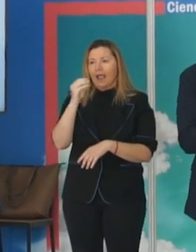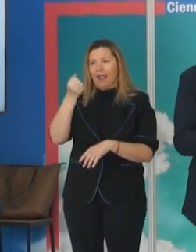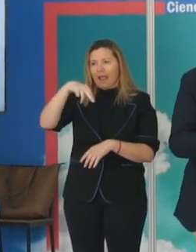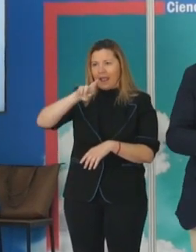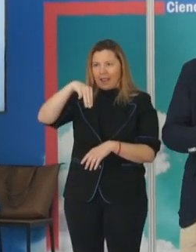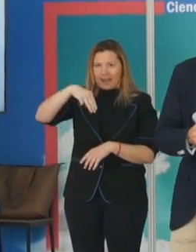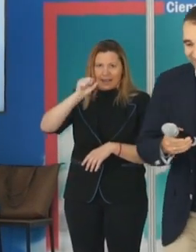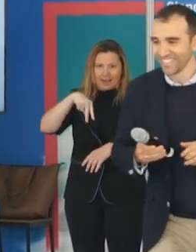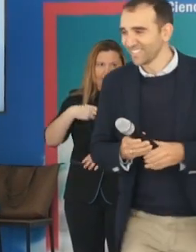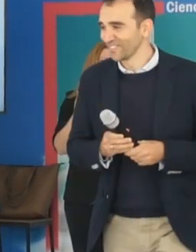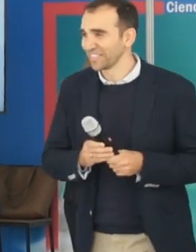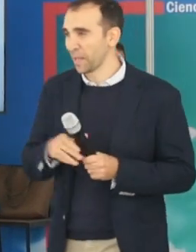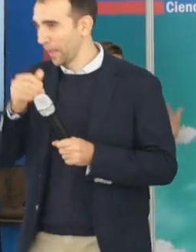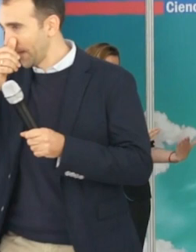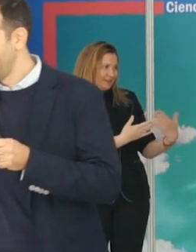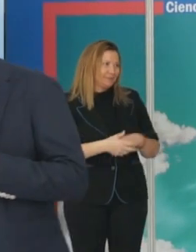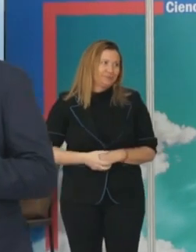pues.